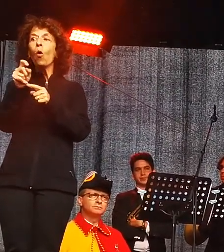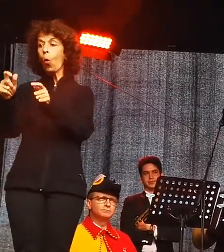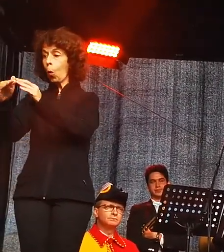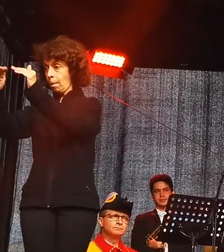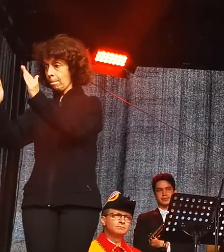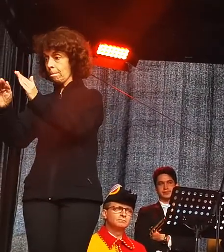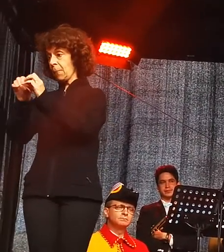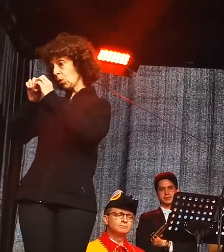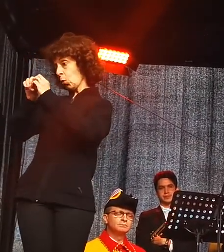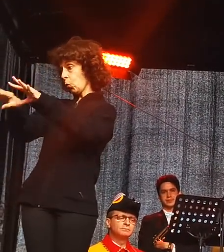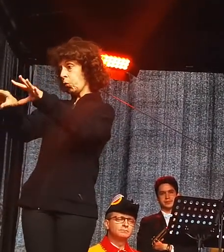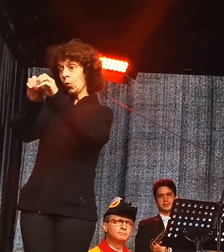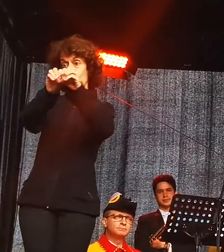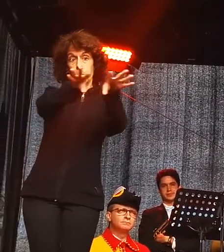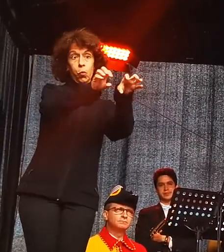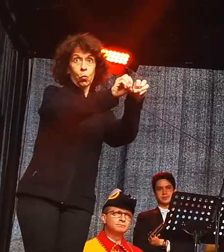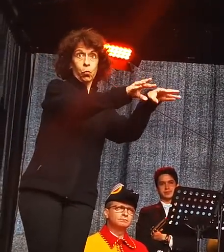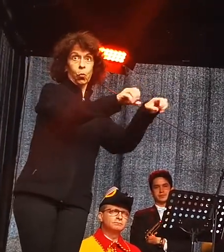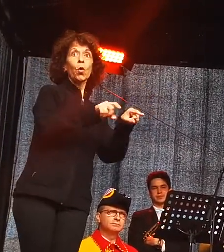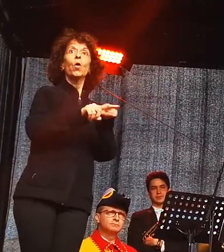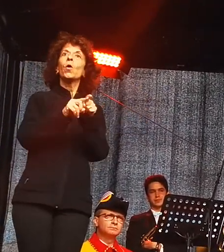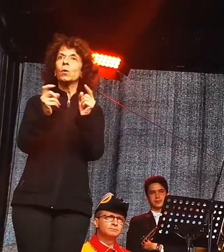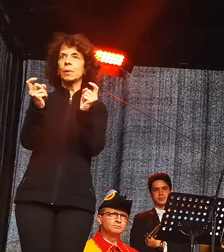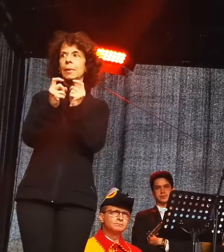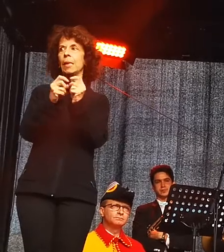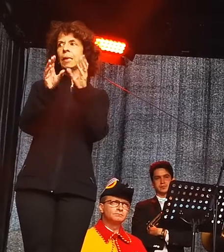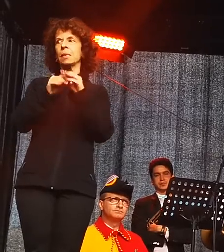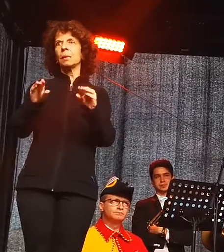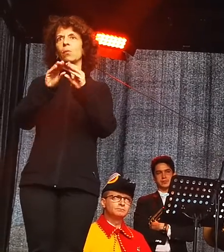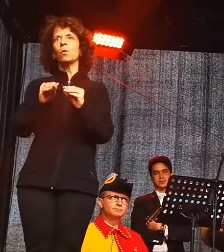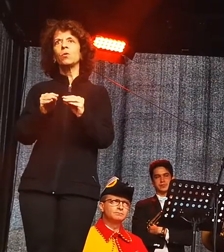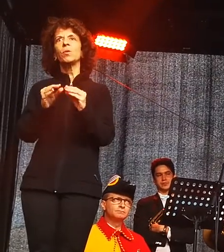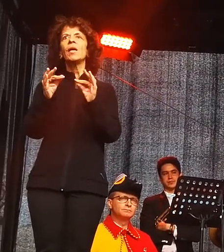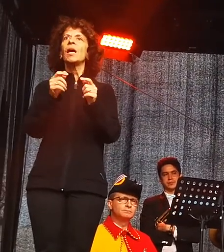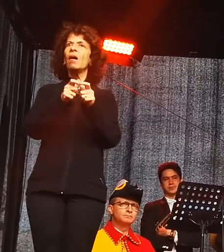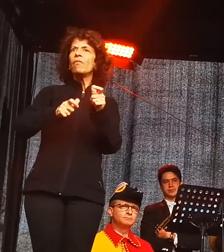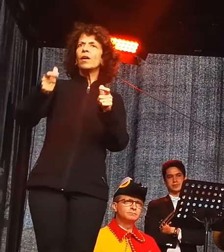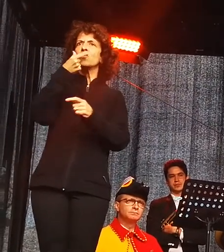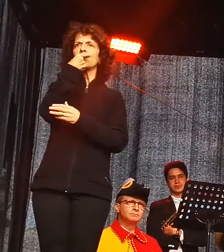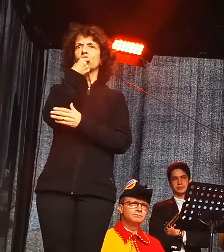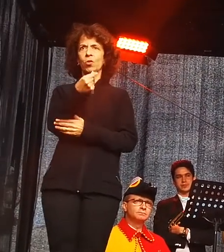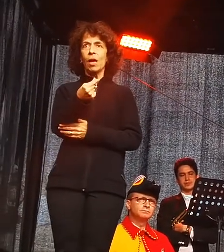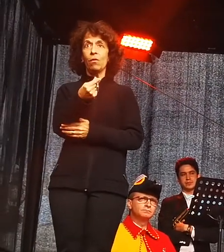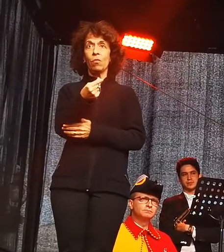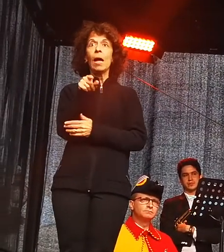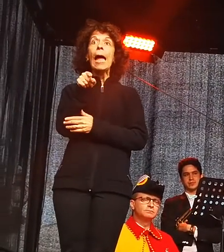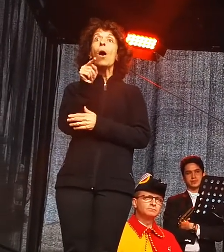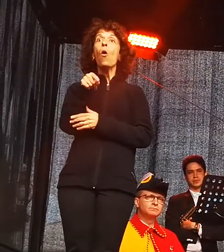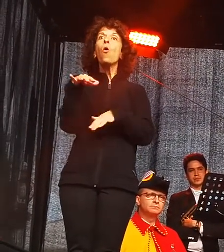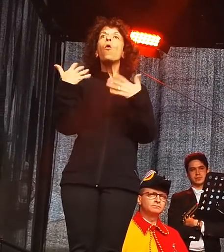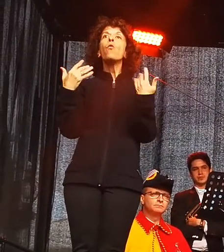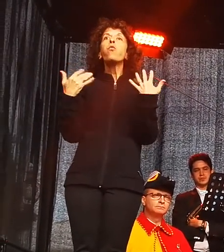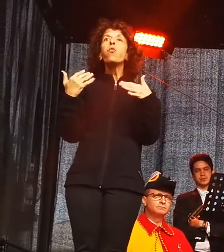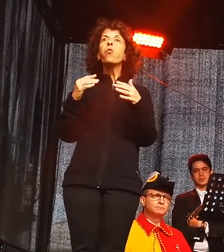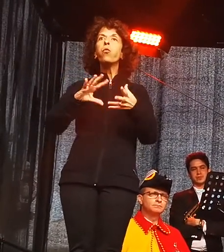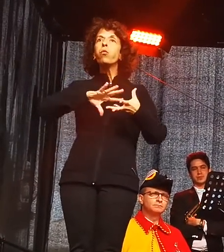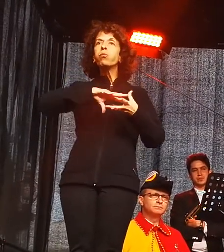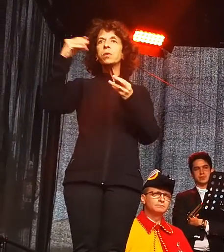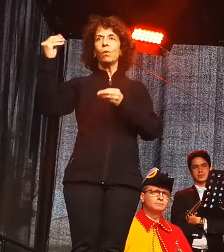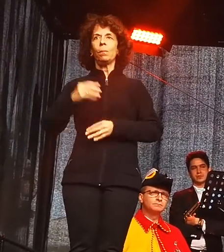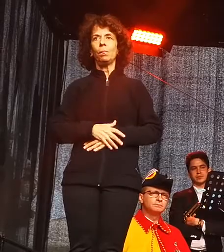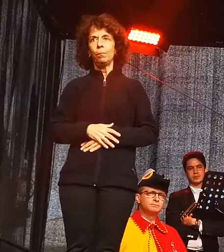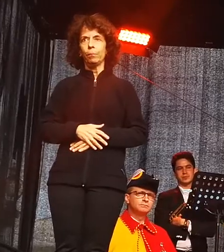maisons et en même temps qui produit de l'électricité pour les industries genevoises qui sont en plein boom. Il